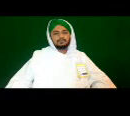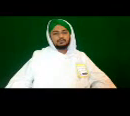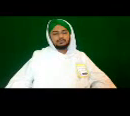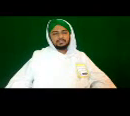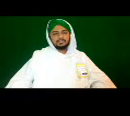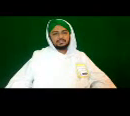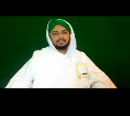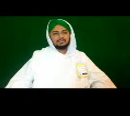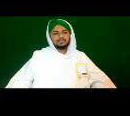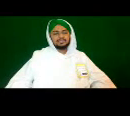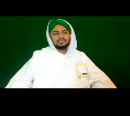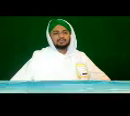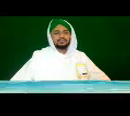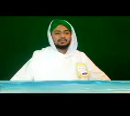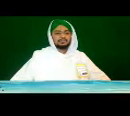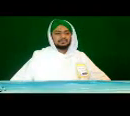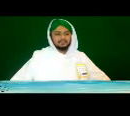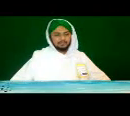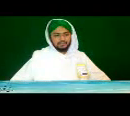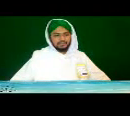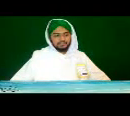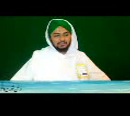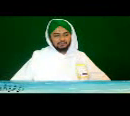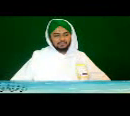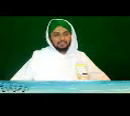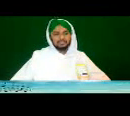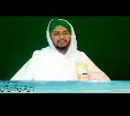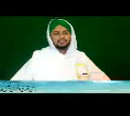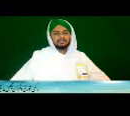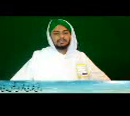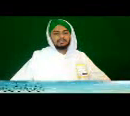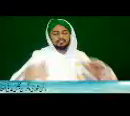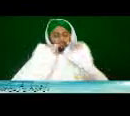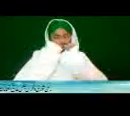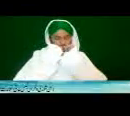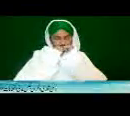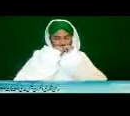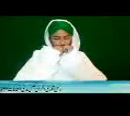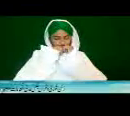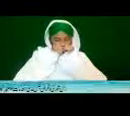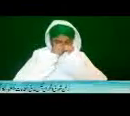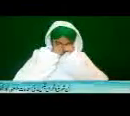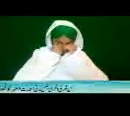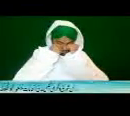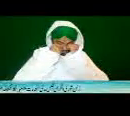صلوا علی الحبیب صلی اللہ تعالی علی محمد.